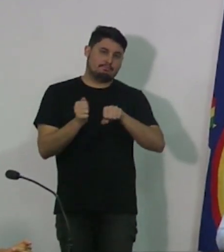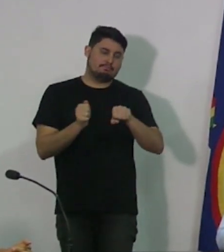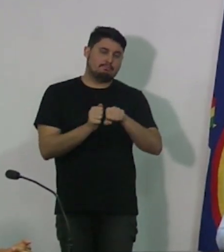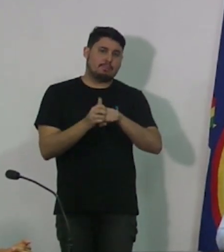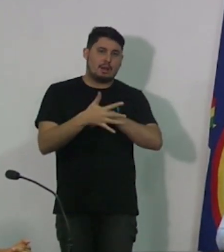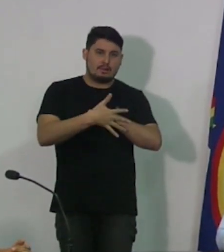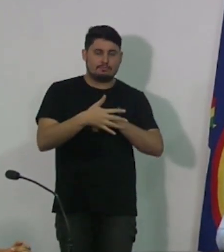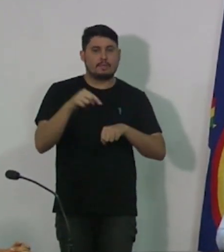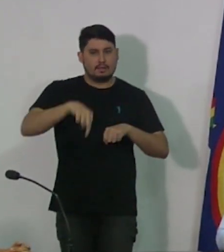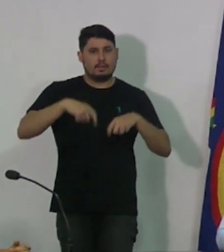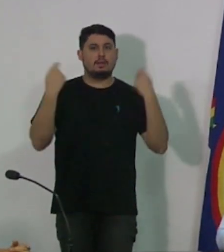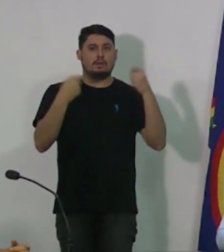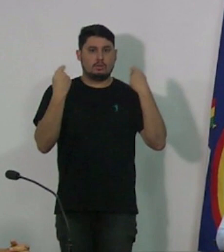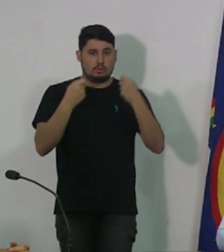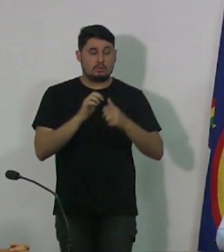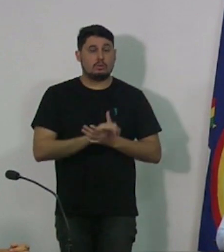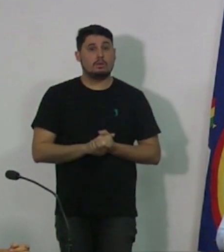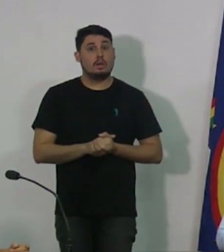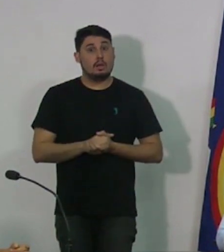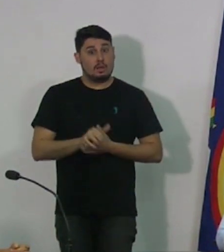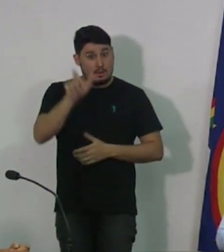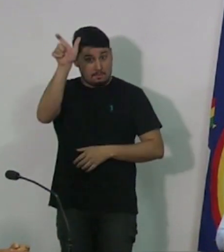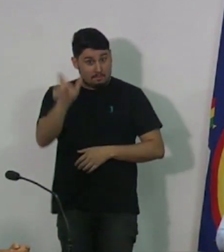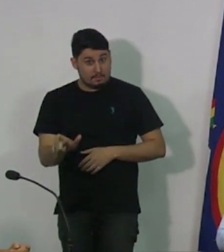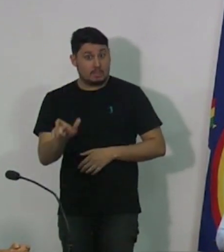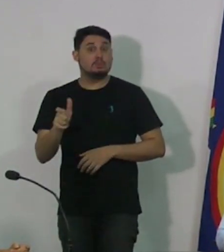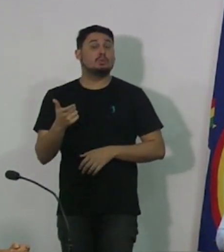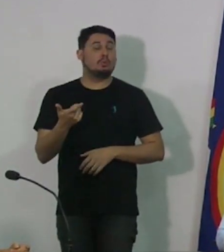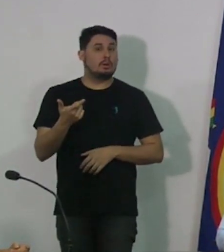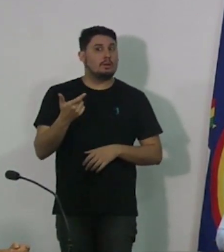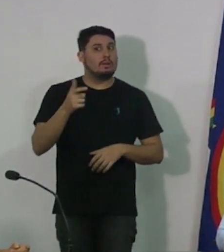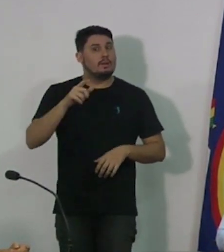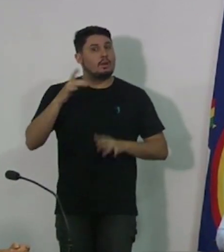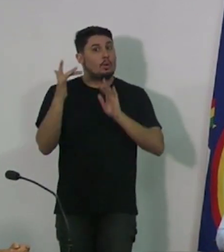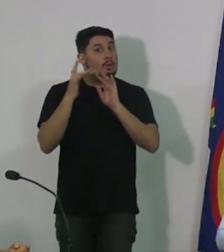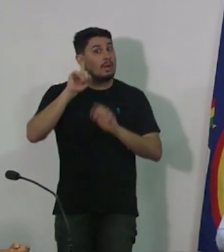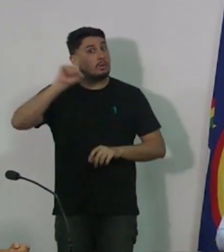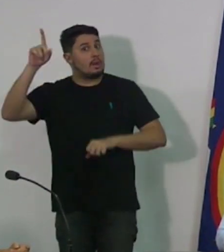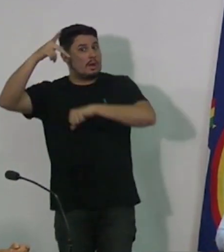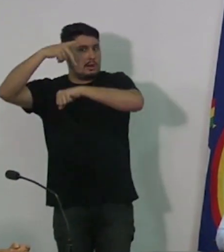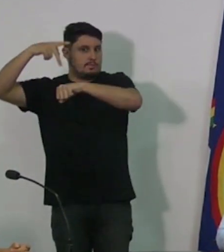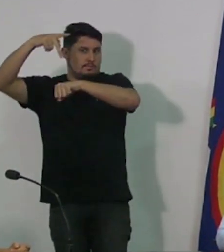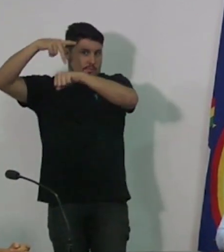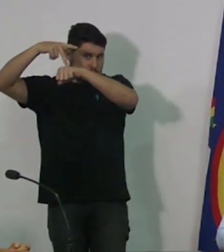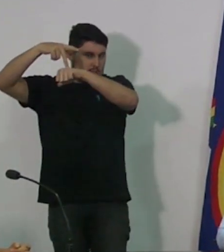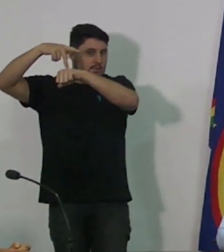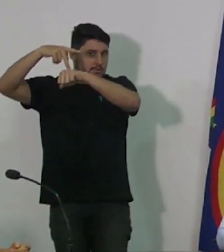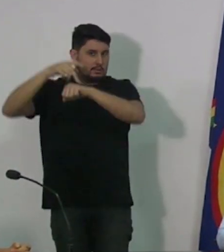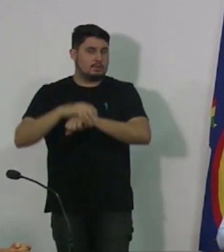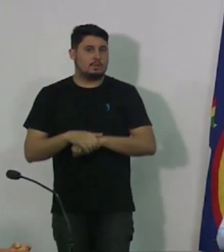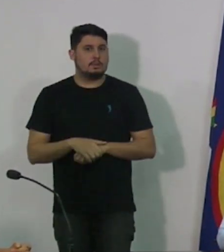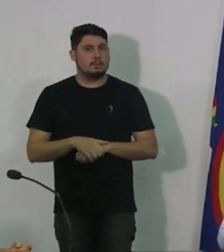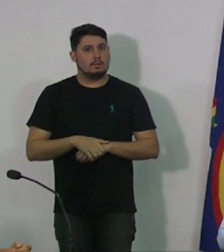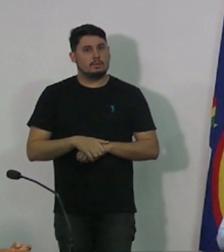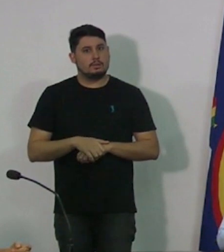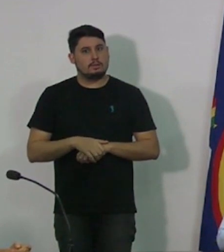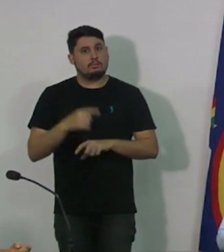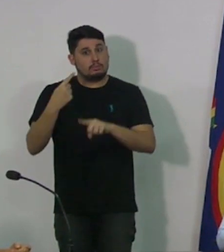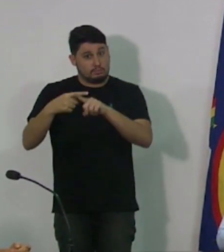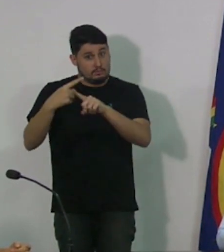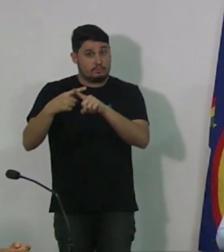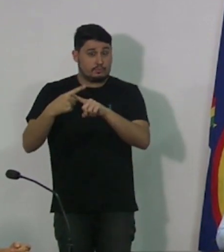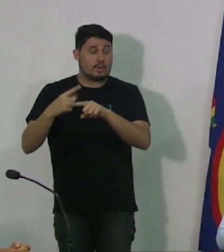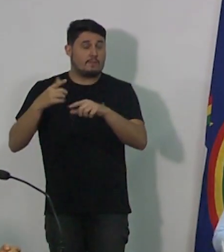um caso importado de uma pessoa que fez a sua circulação durante o